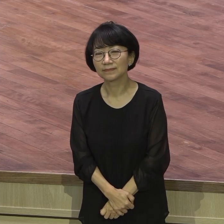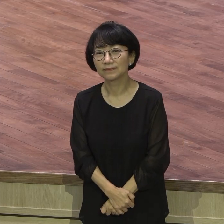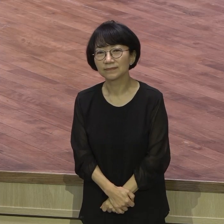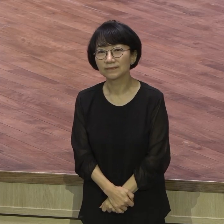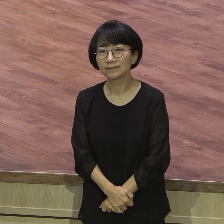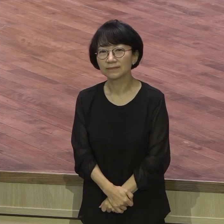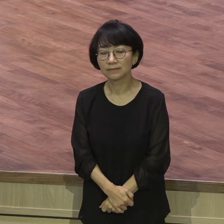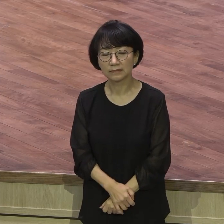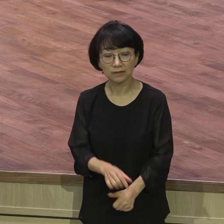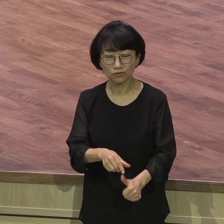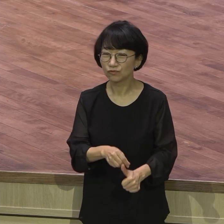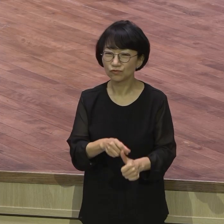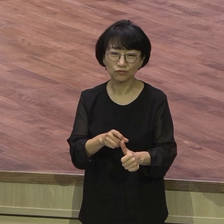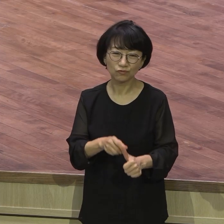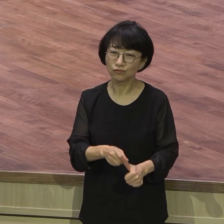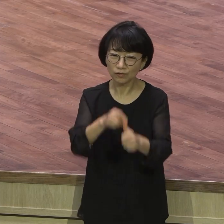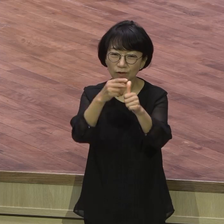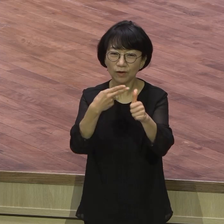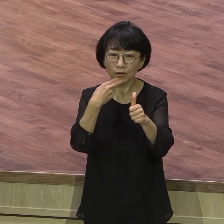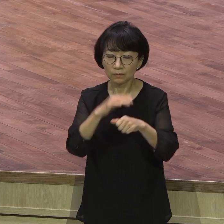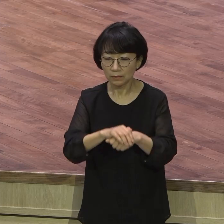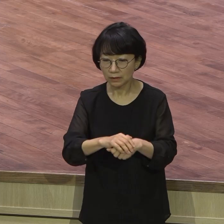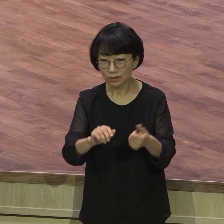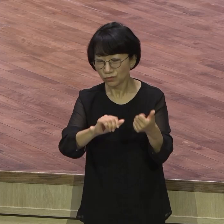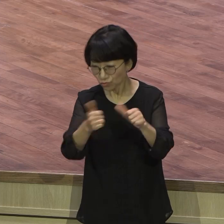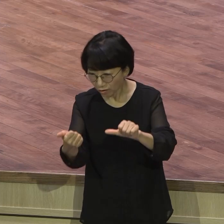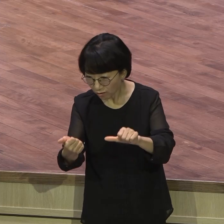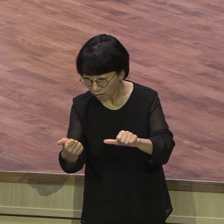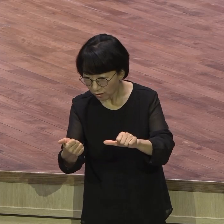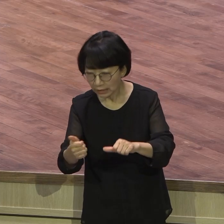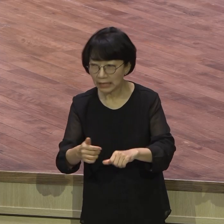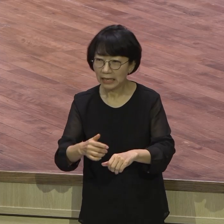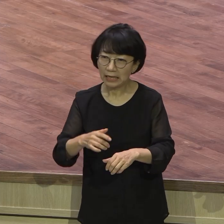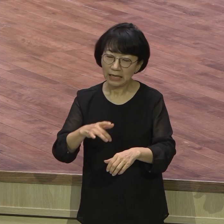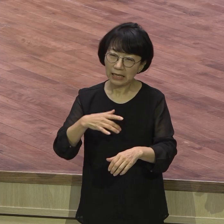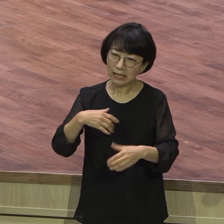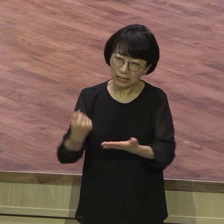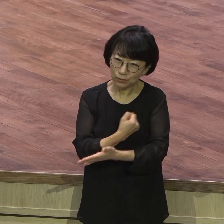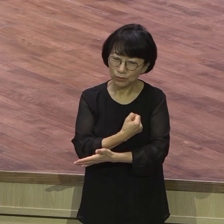구원 못 받은 거예요. 나는 죽은 게 문제가 아니라 아이고 지옥 같구나.